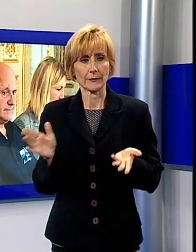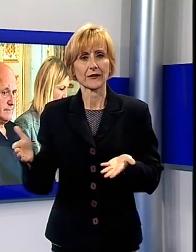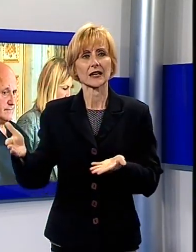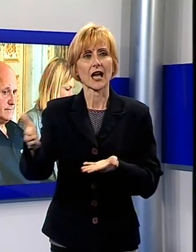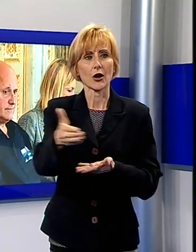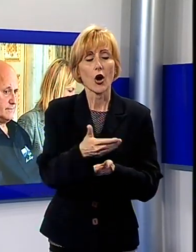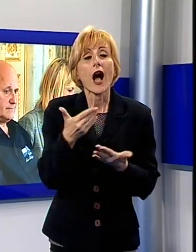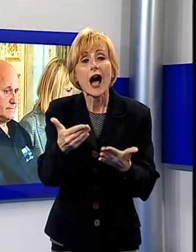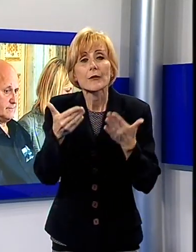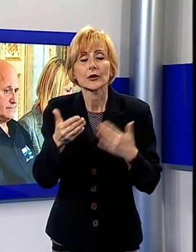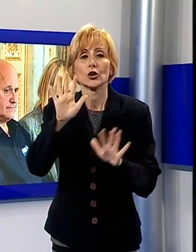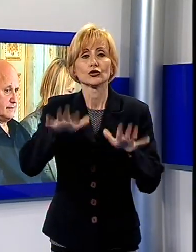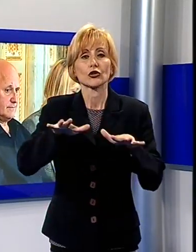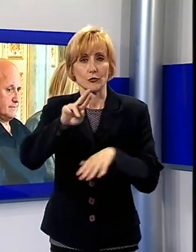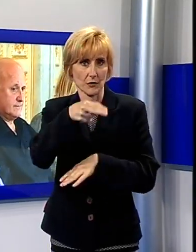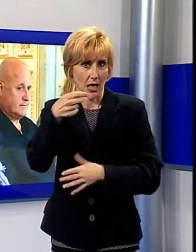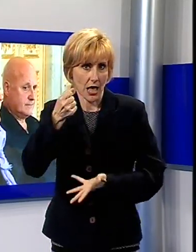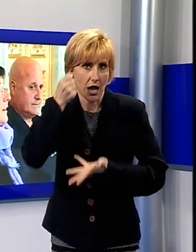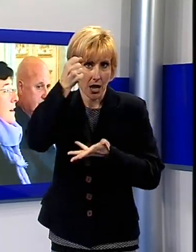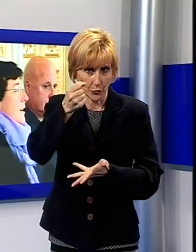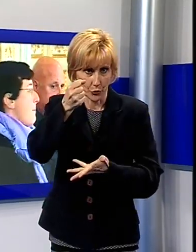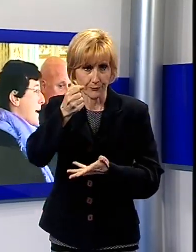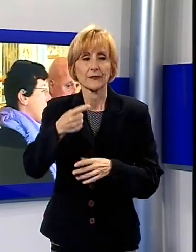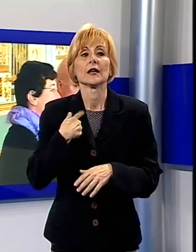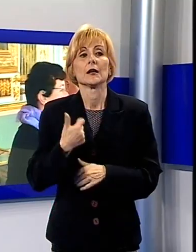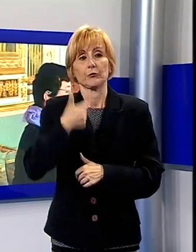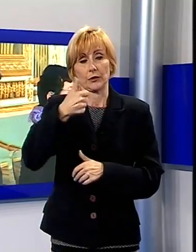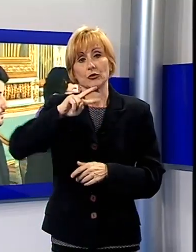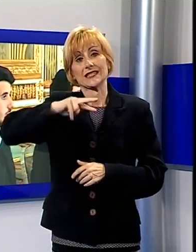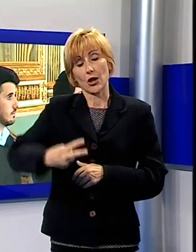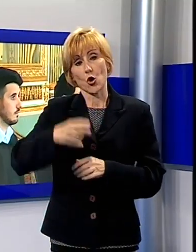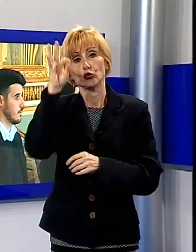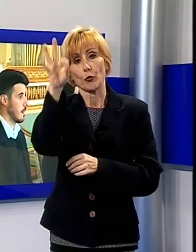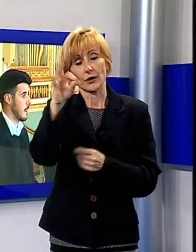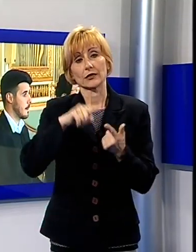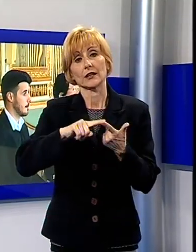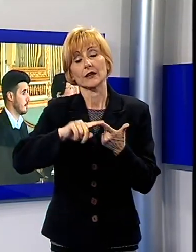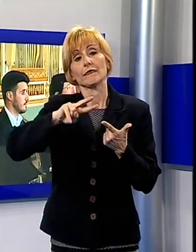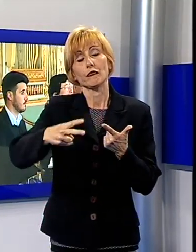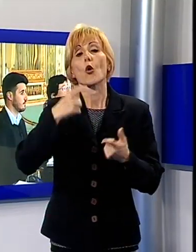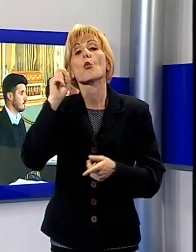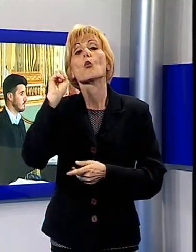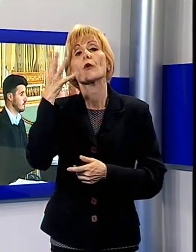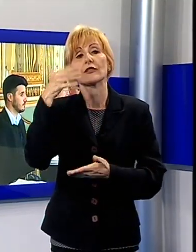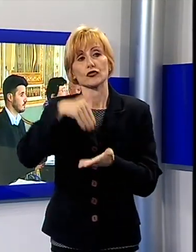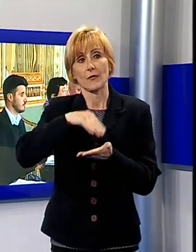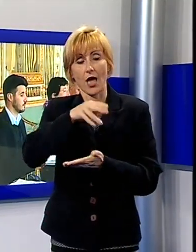10.000 euro, traguardo minimo, per poi puntare al secondo obiettivo di 15.000. Se la raccolta popolare arriverà alla metà della